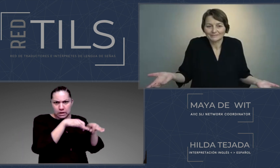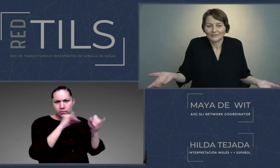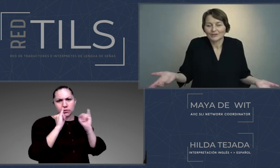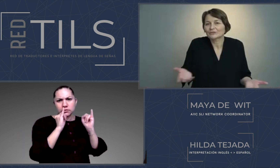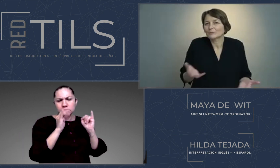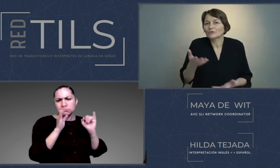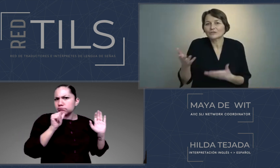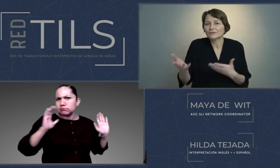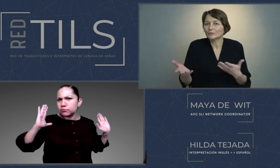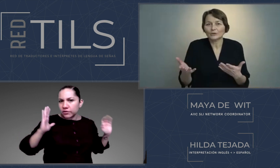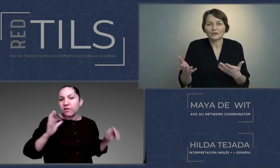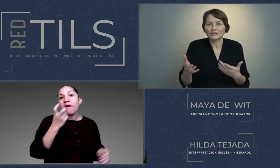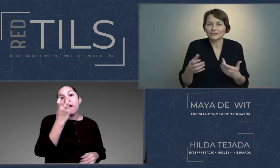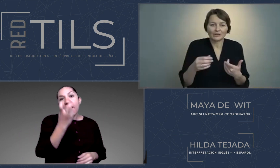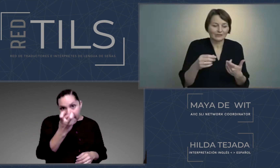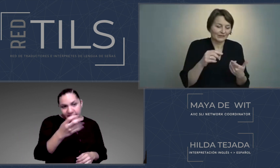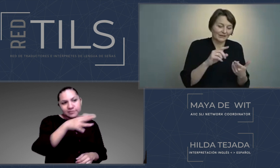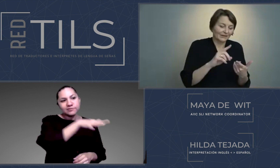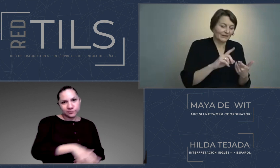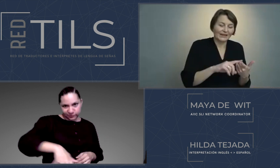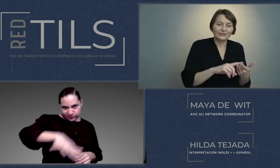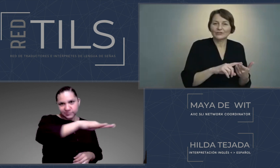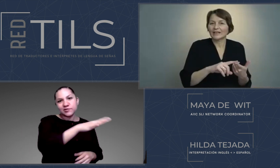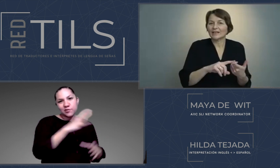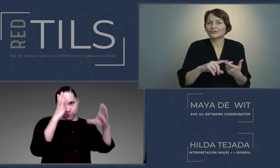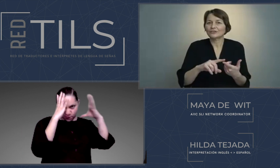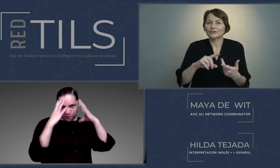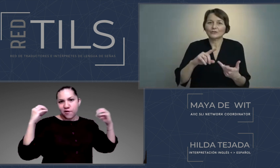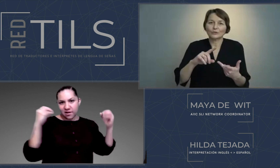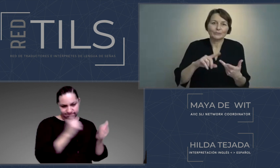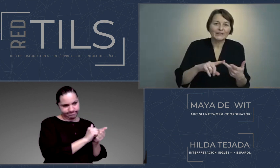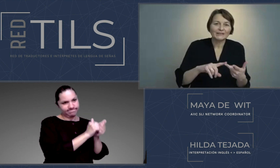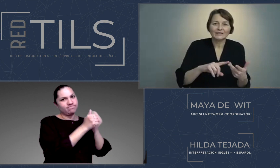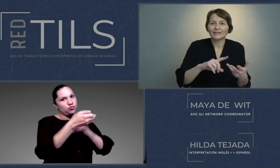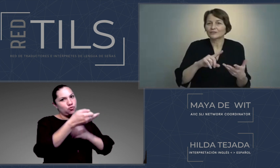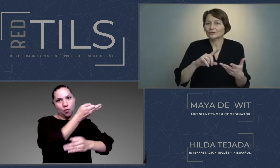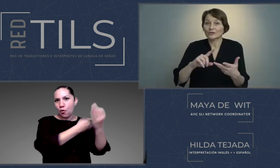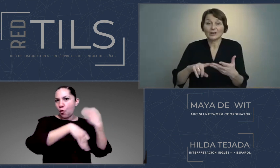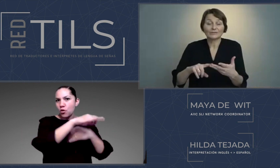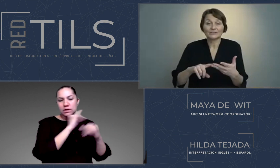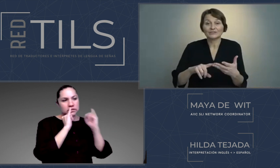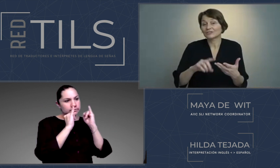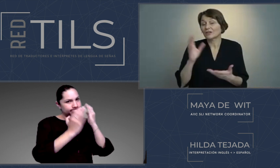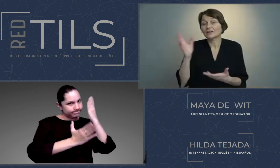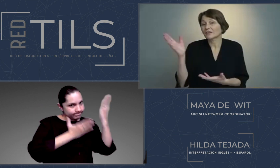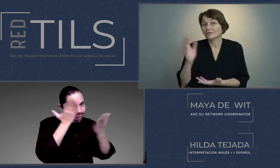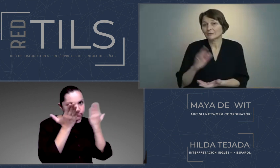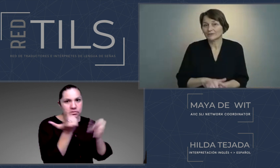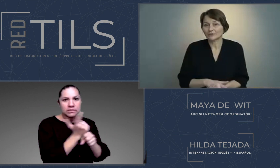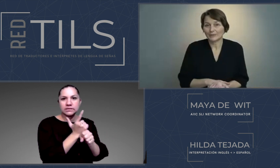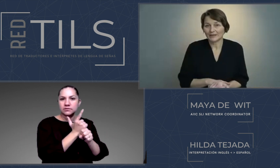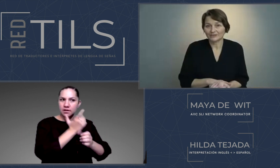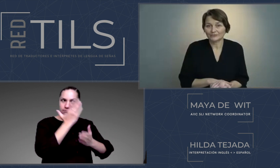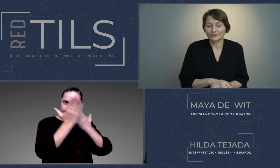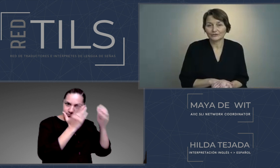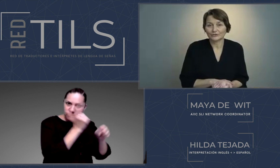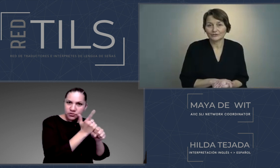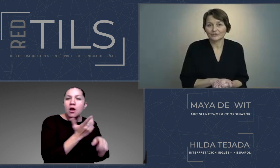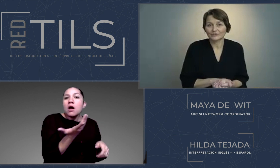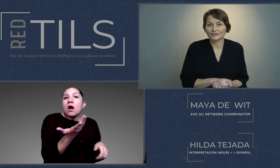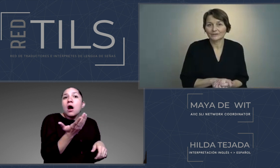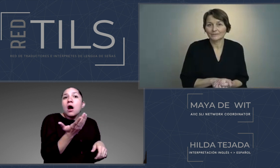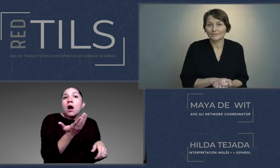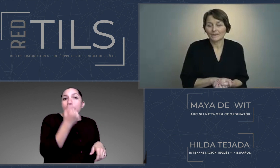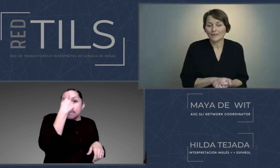tienen una licenciatura porque de otra manera no les pagan, porque casi todo el trabajo es en educación o en reuniones